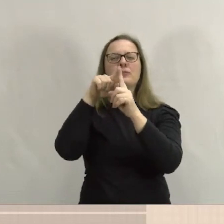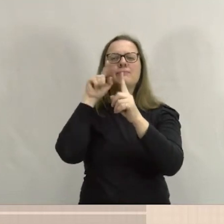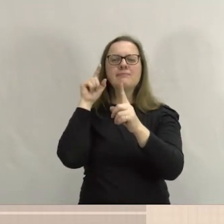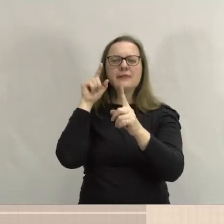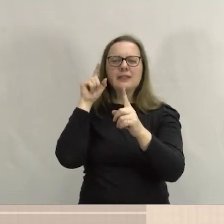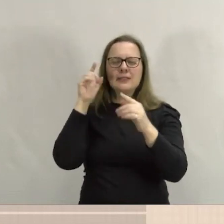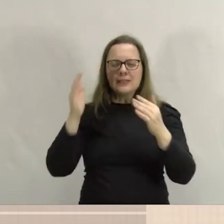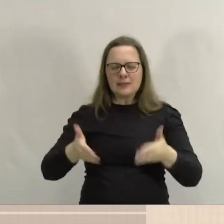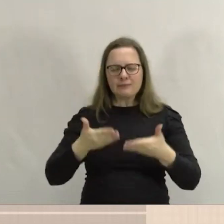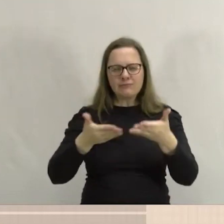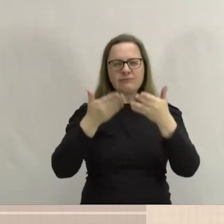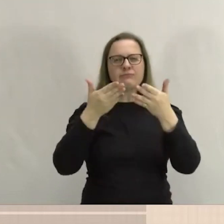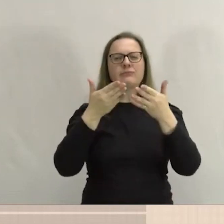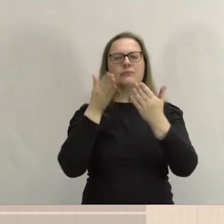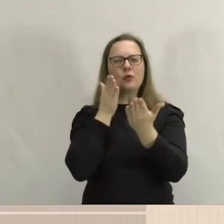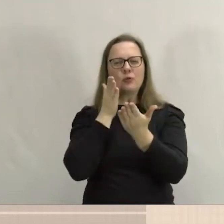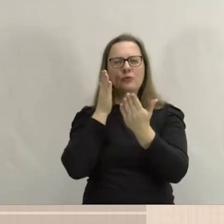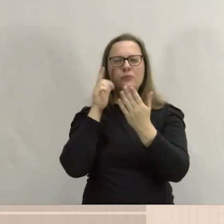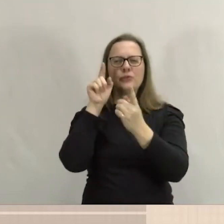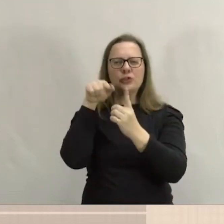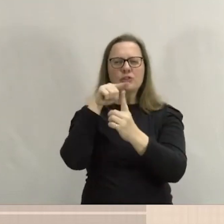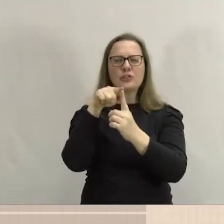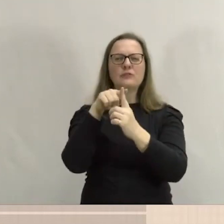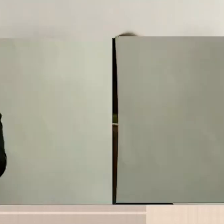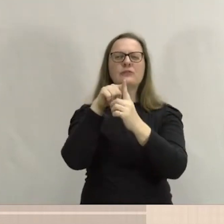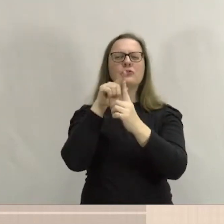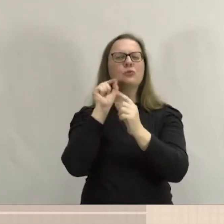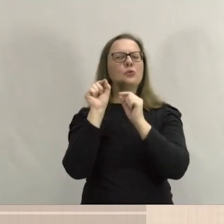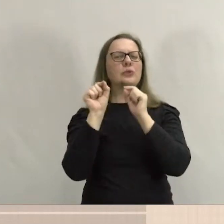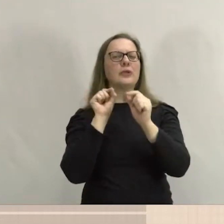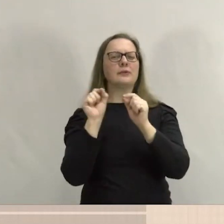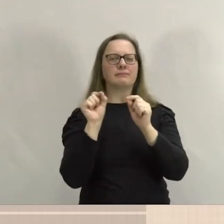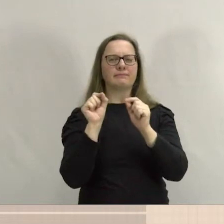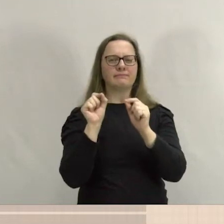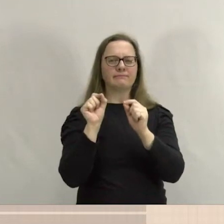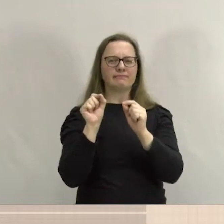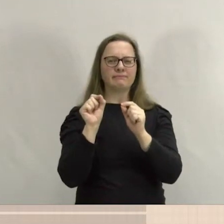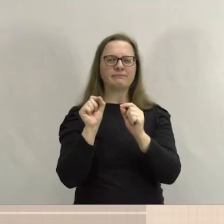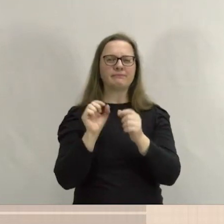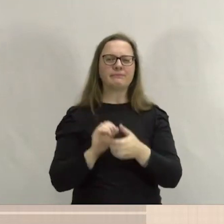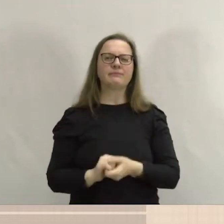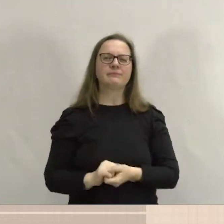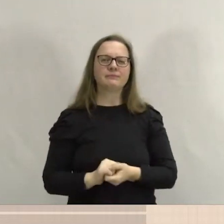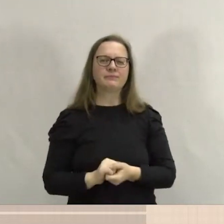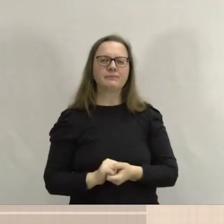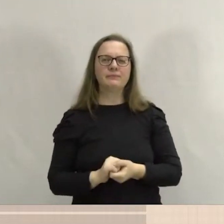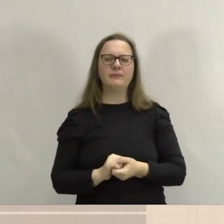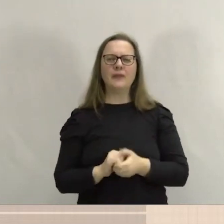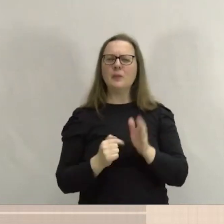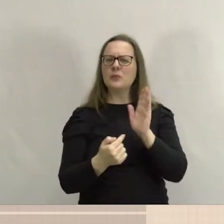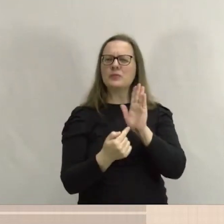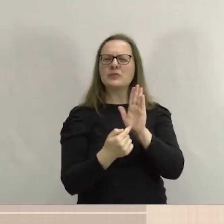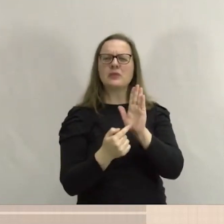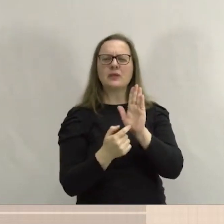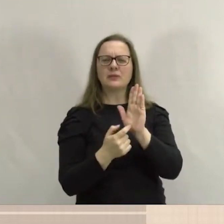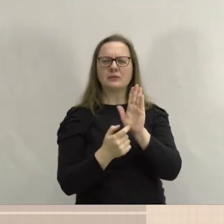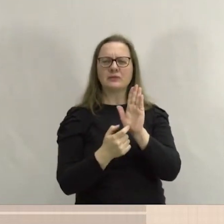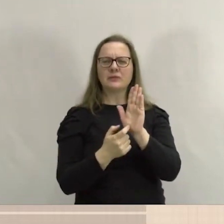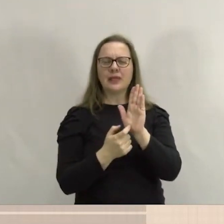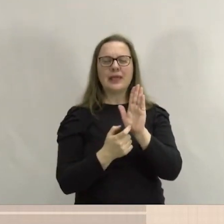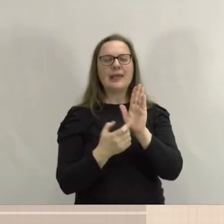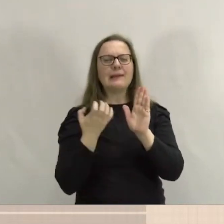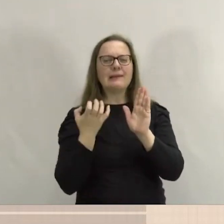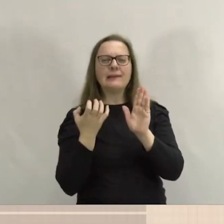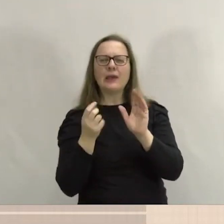finalidade. Ele designou essa palavra para uma determinada finalidade. Ele quer produzir